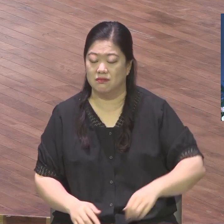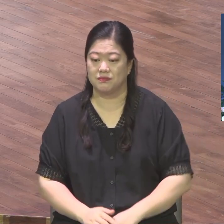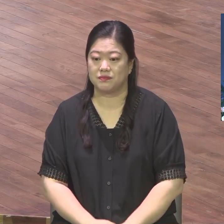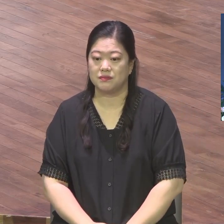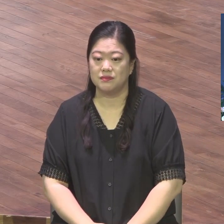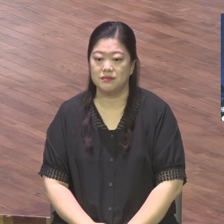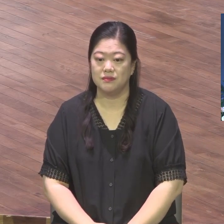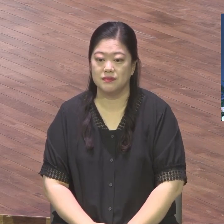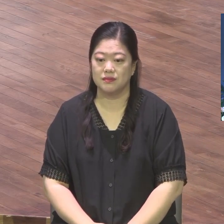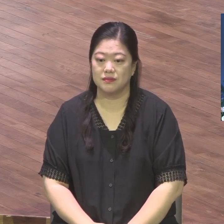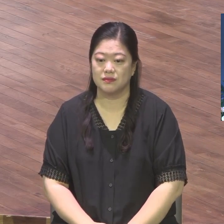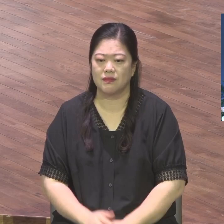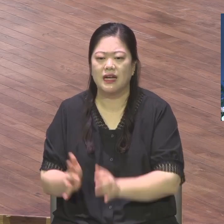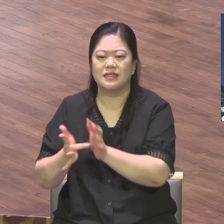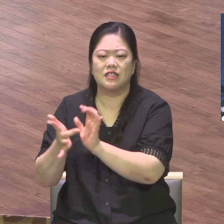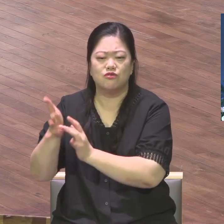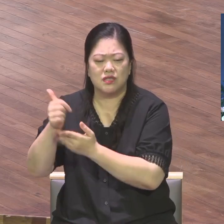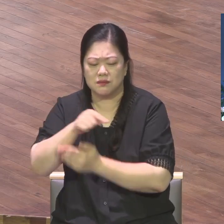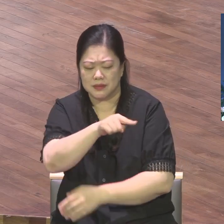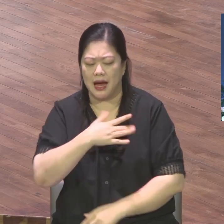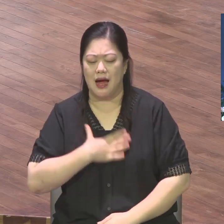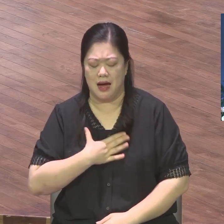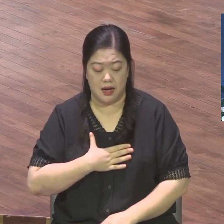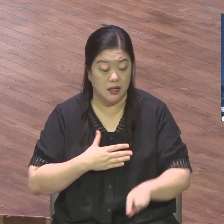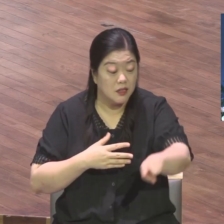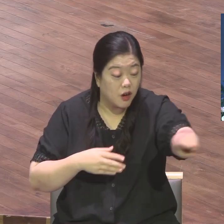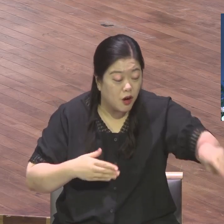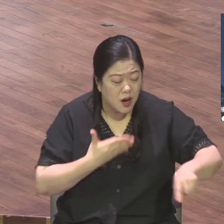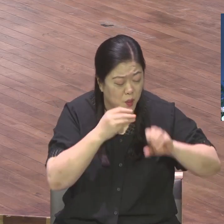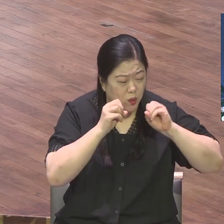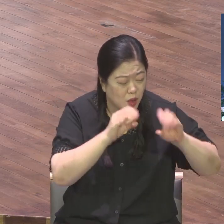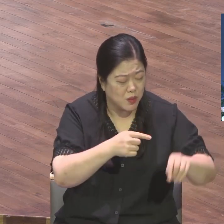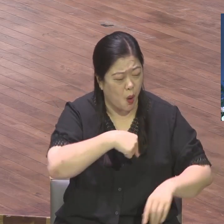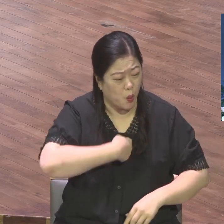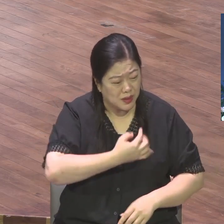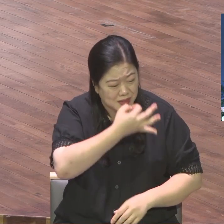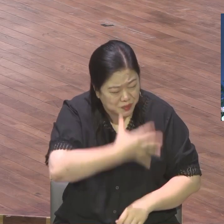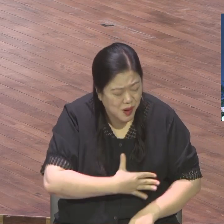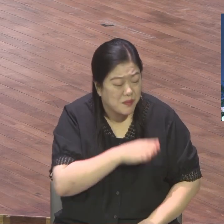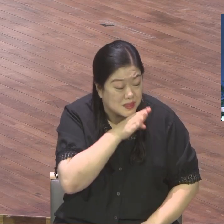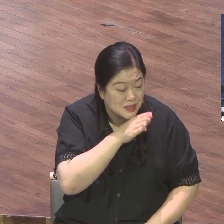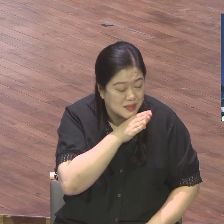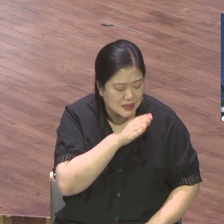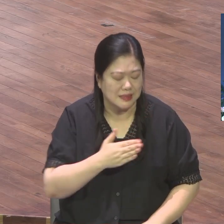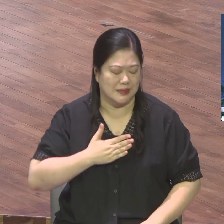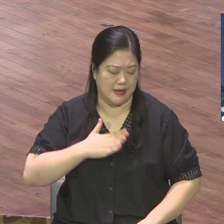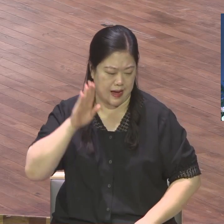안 돼. 성령을 내가 오순절날 마가다른 방에서 내려주겠다.